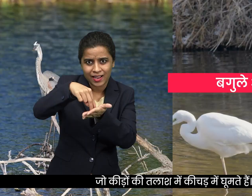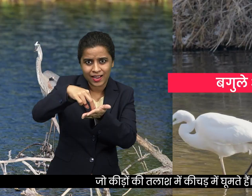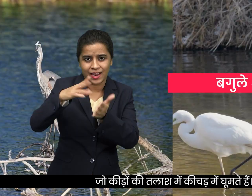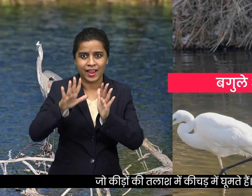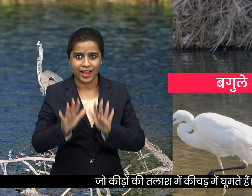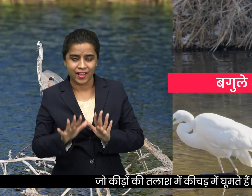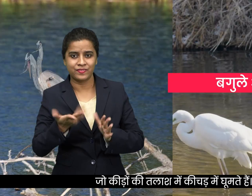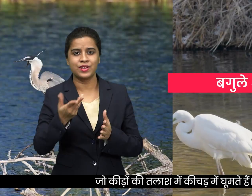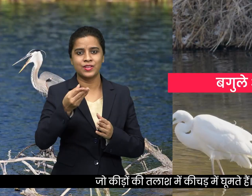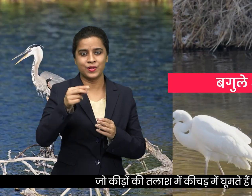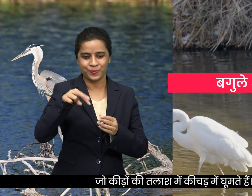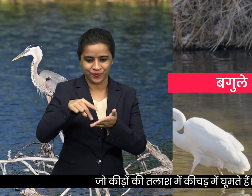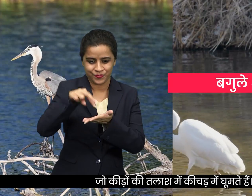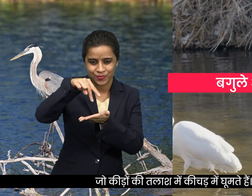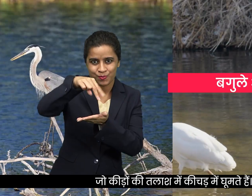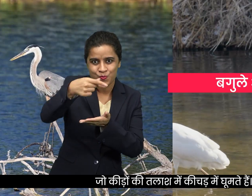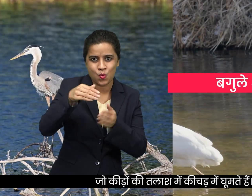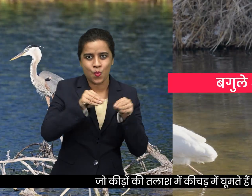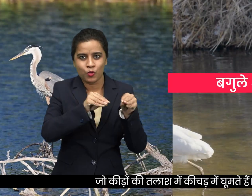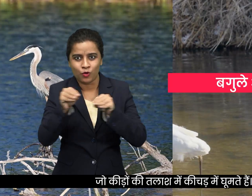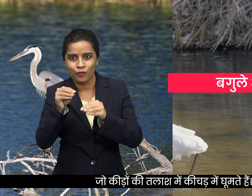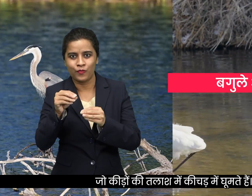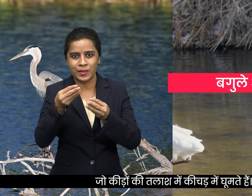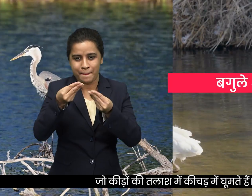जो कीड़ों की तलाश में कीचड़ में घूमते हैं।